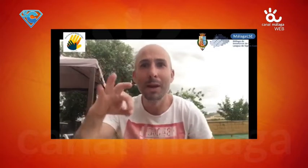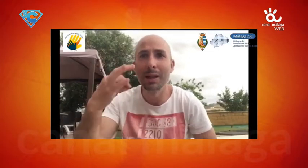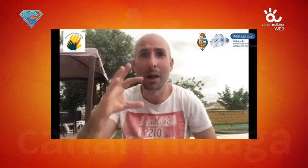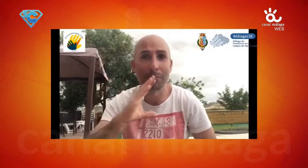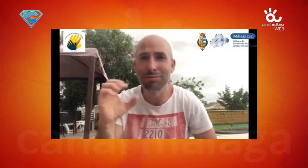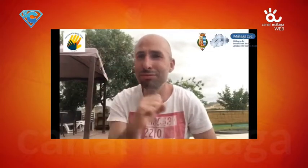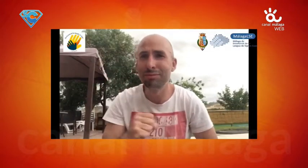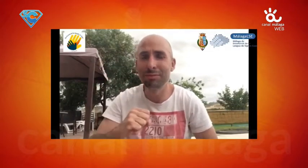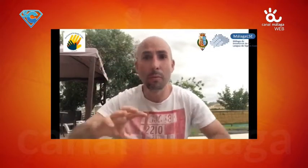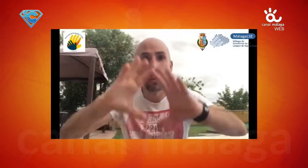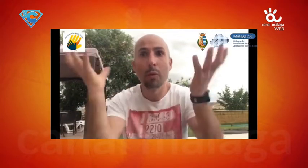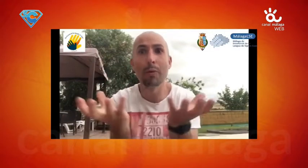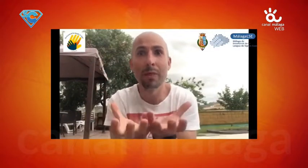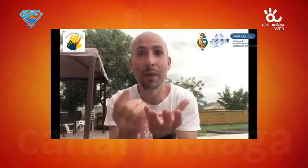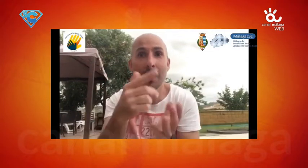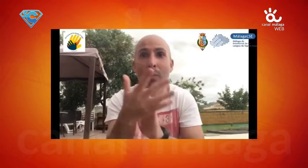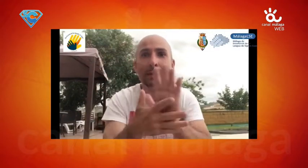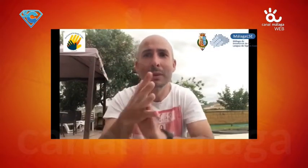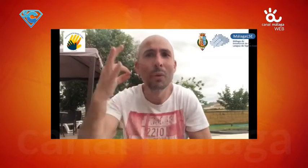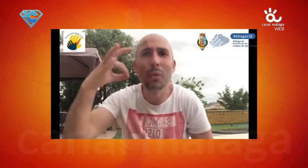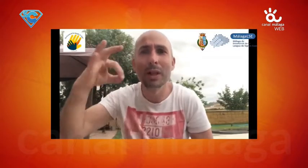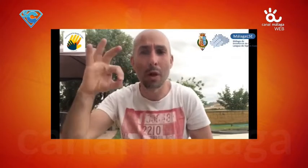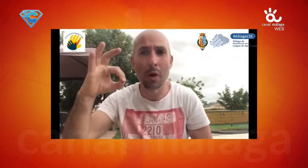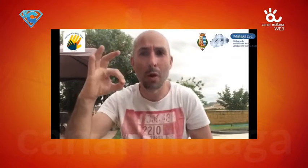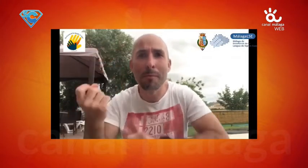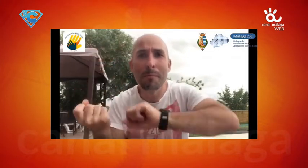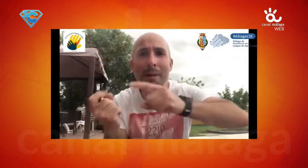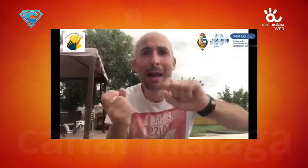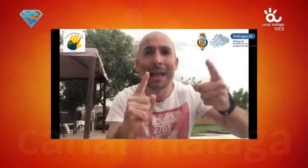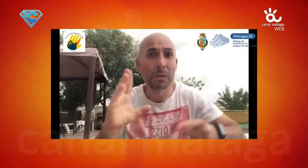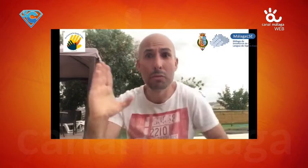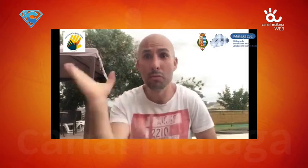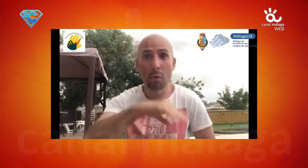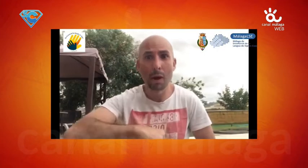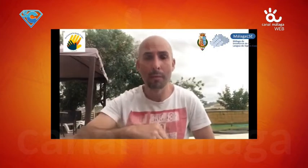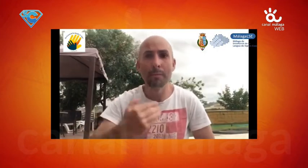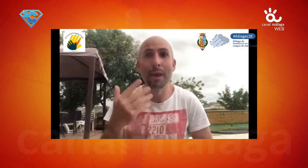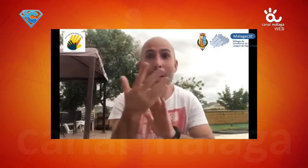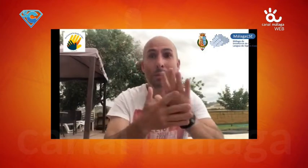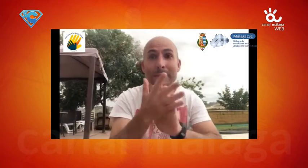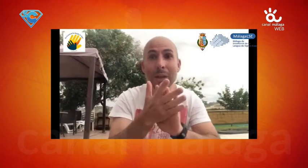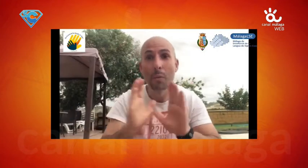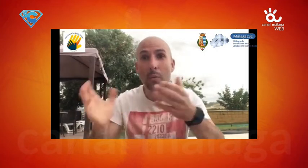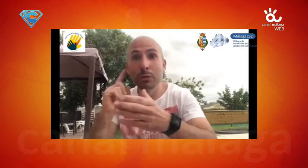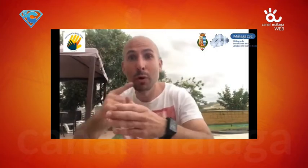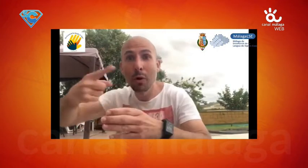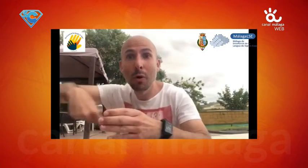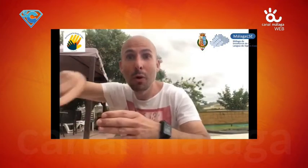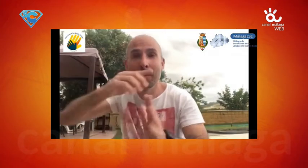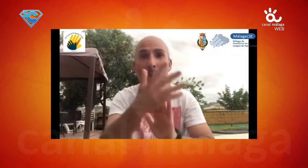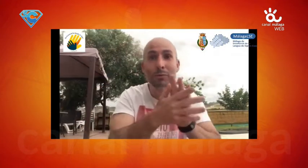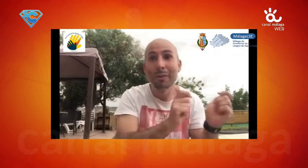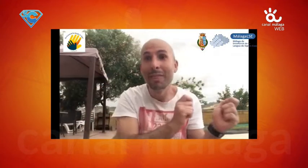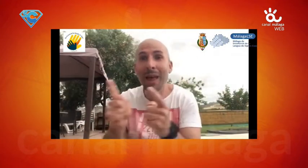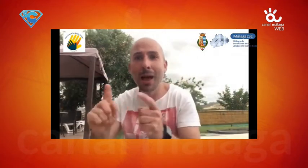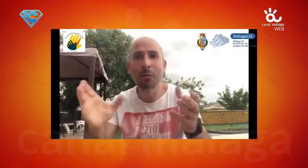La lengua de signos es única en el mundo, es maravillosa en todo el mundo, no hay nada parecido. La lengua de signos da a la